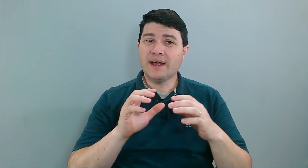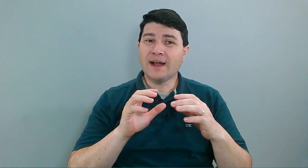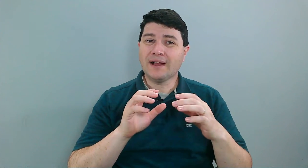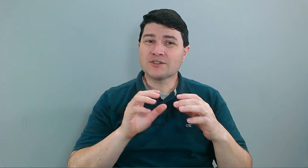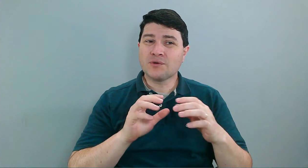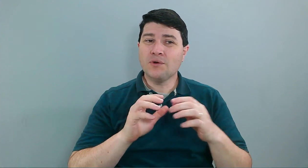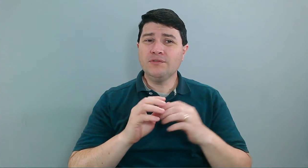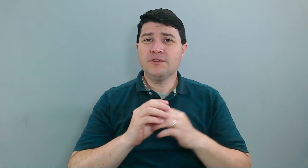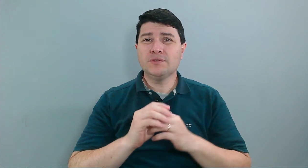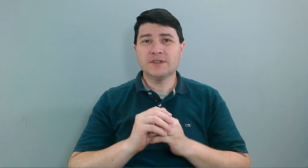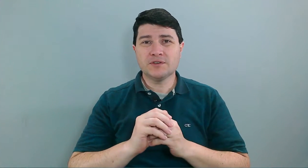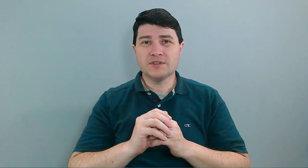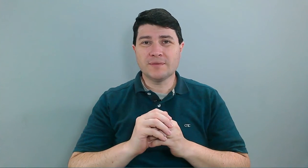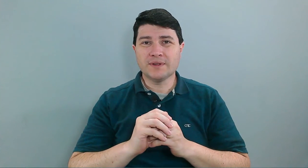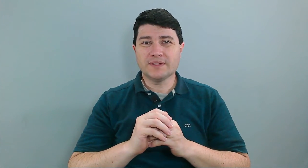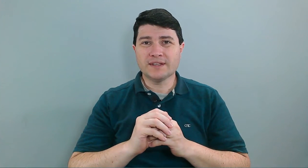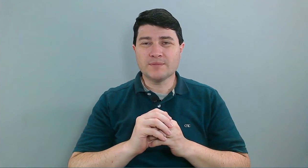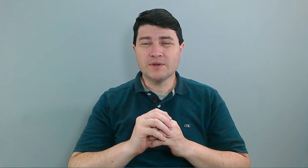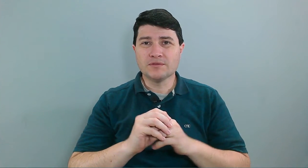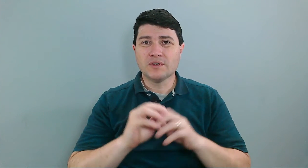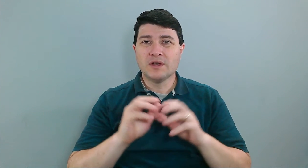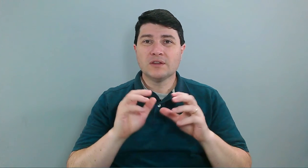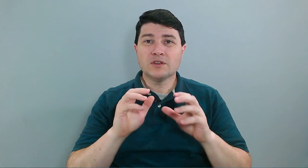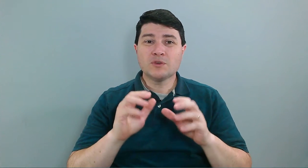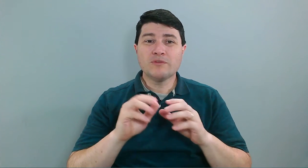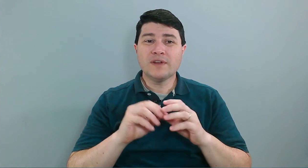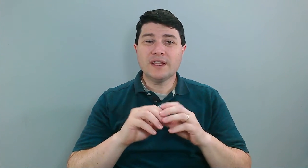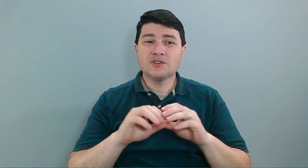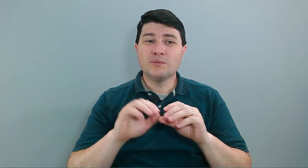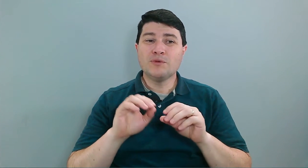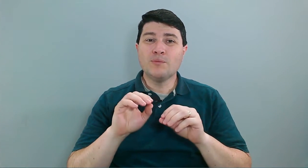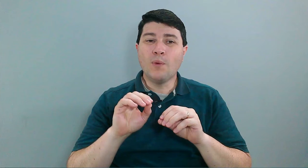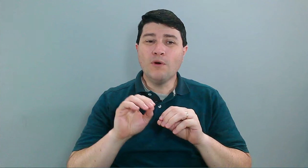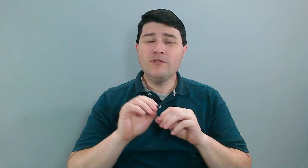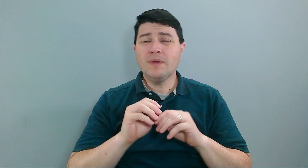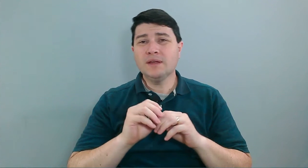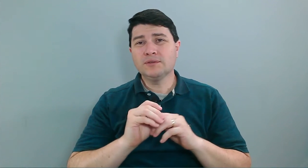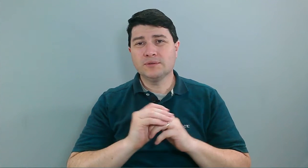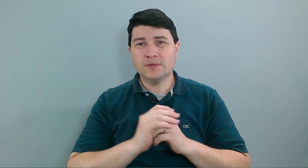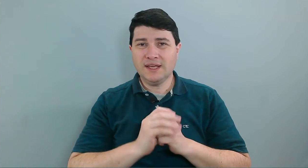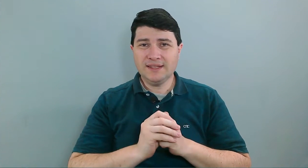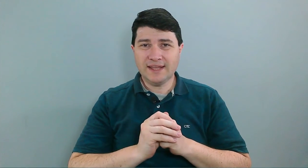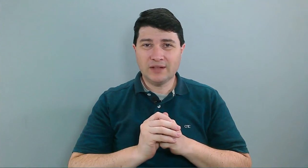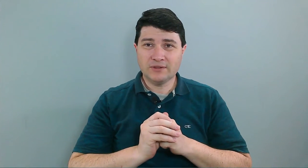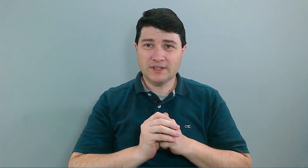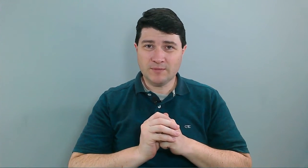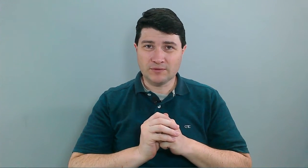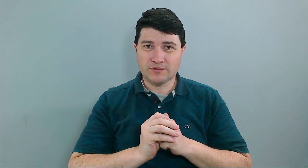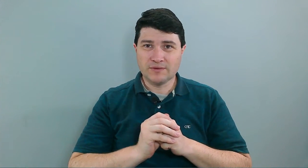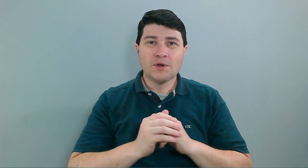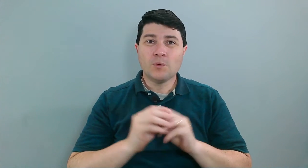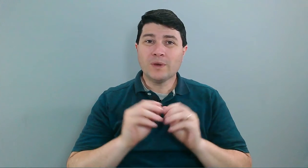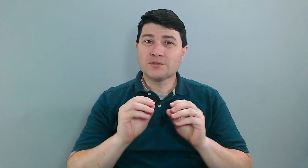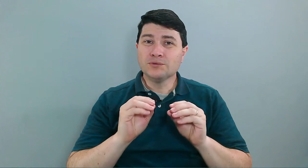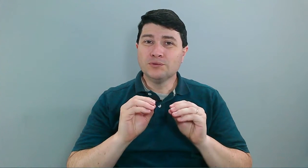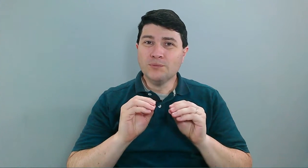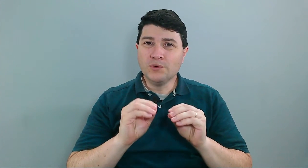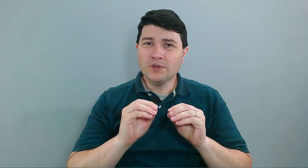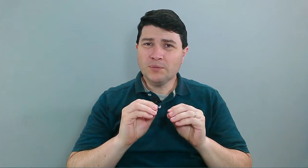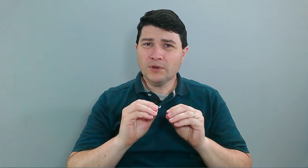as configurações das mãos, nós vamos falar sobre o movimento interno das mãos. Um assunto muito